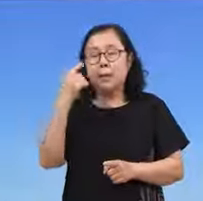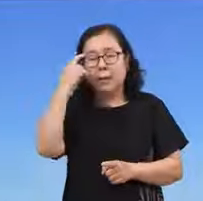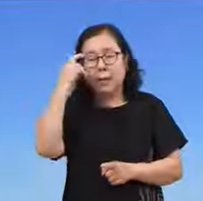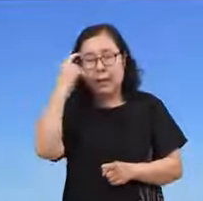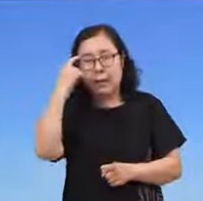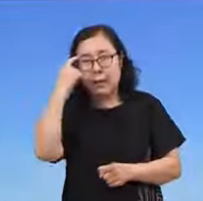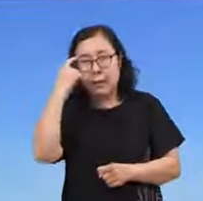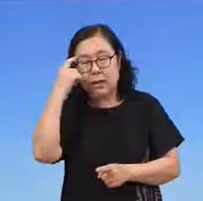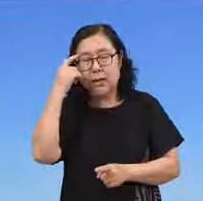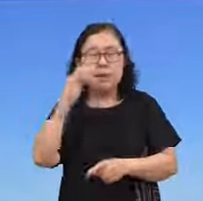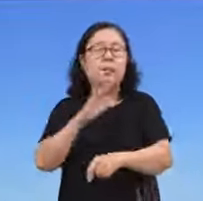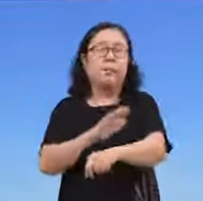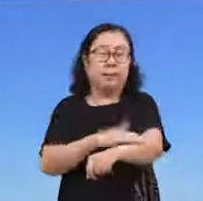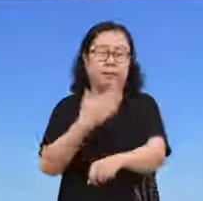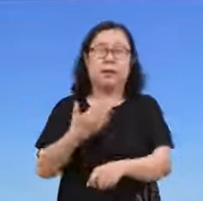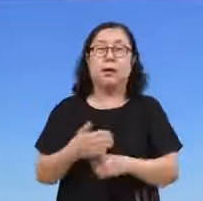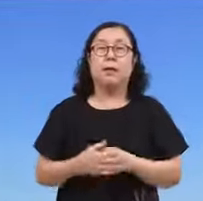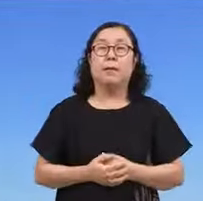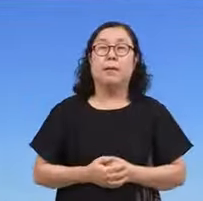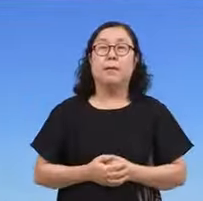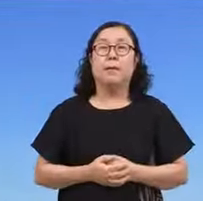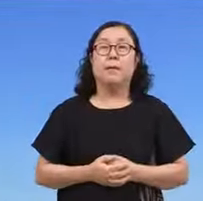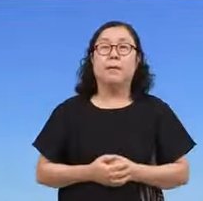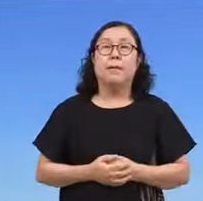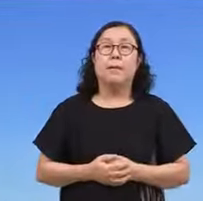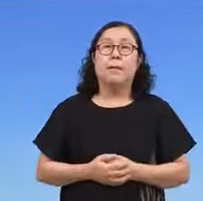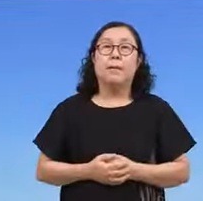이게 치명적인 잘못이라는 겁니다.